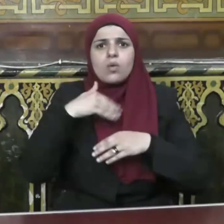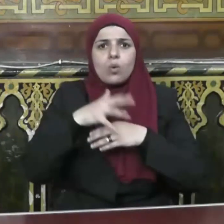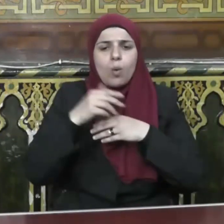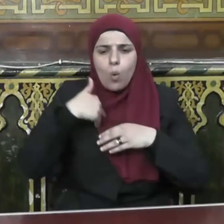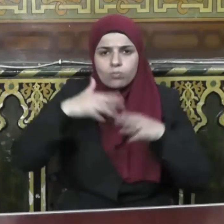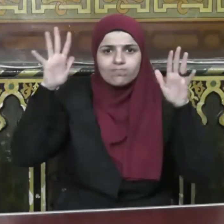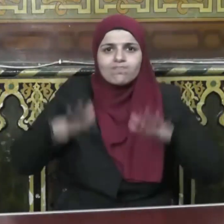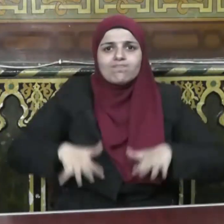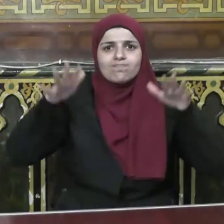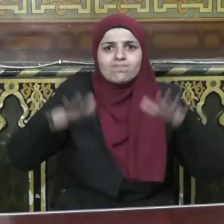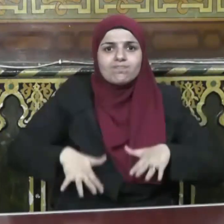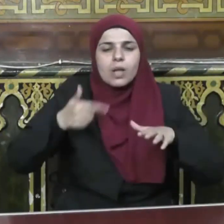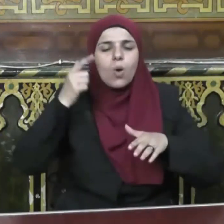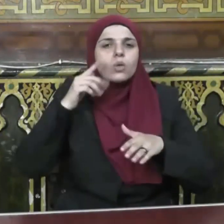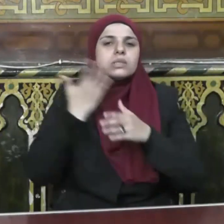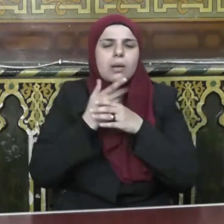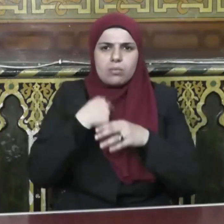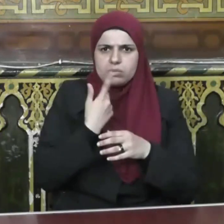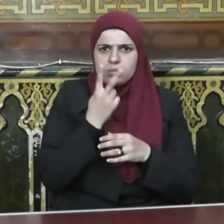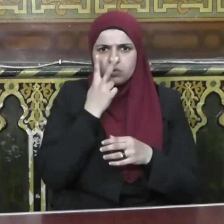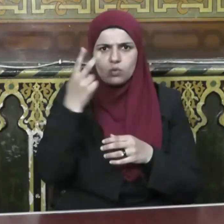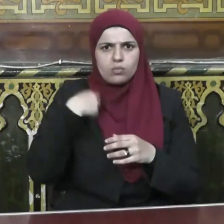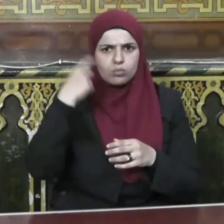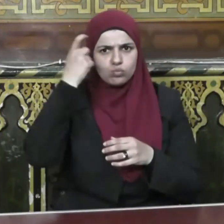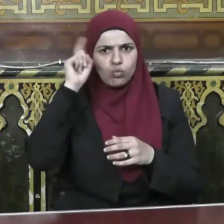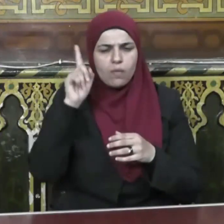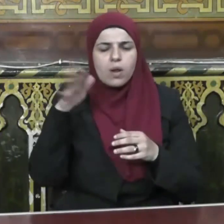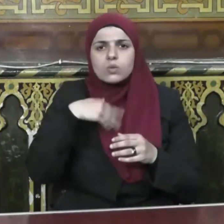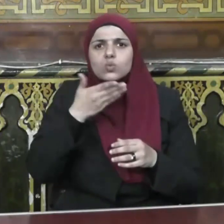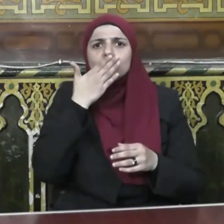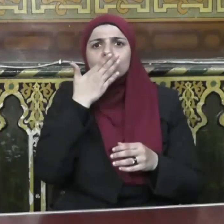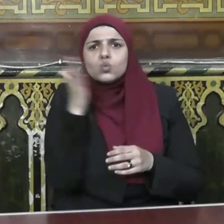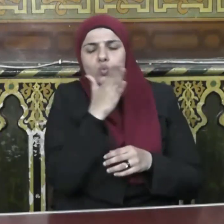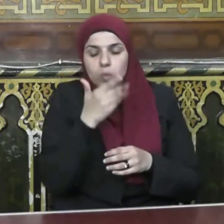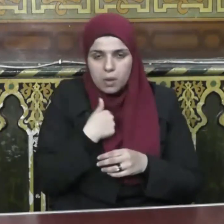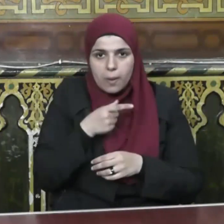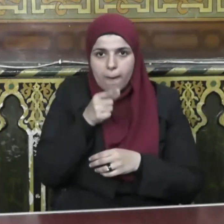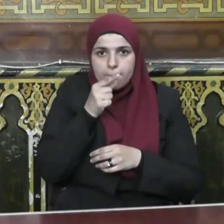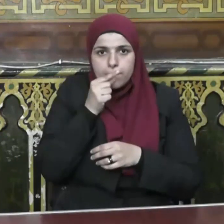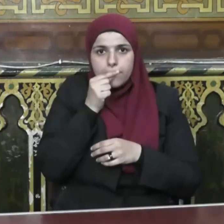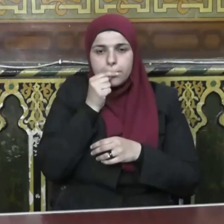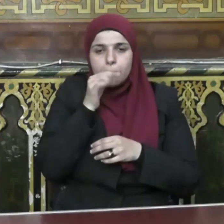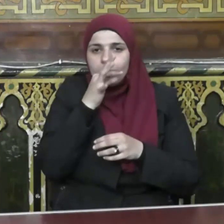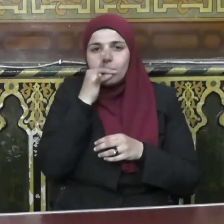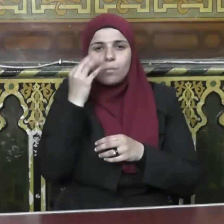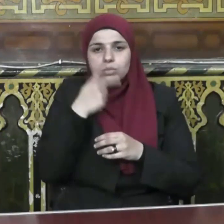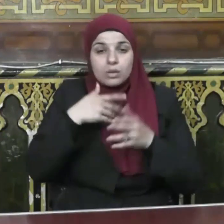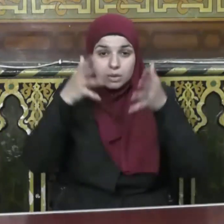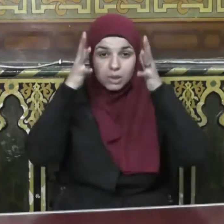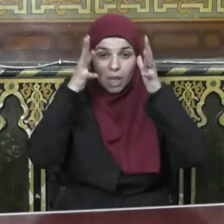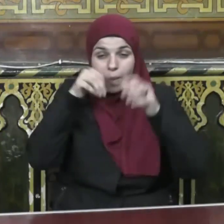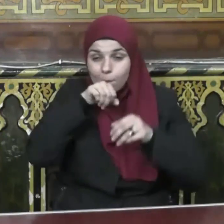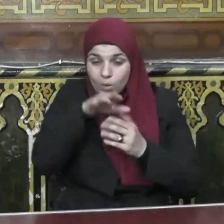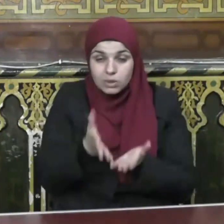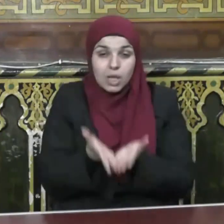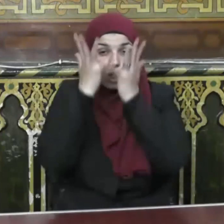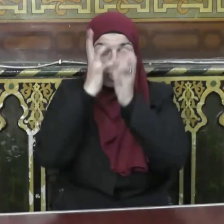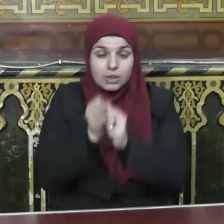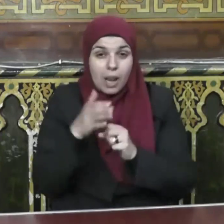أفخاذهم، فلما رأيتهم يصمتونني سكت. فلما صلى رسول الله صلى الله